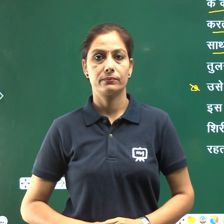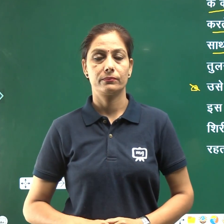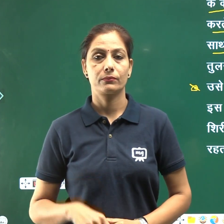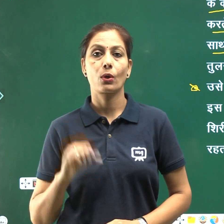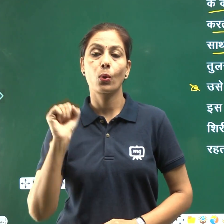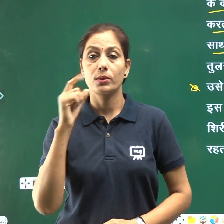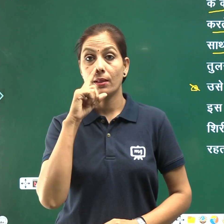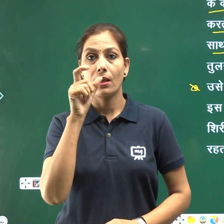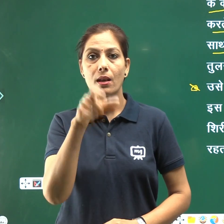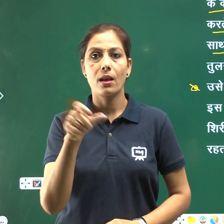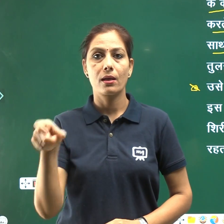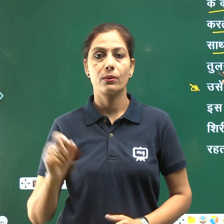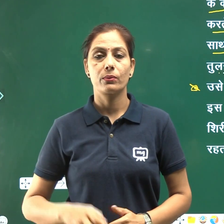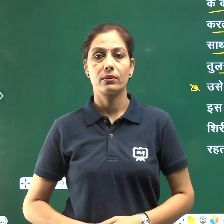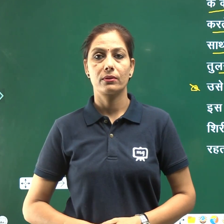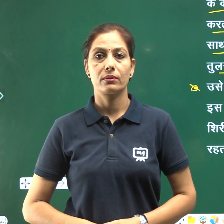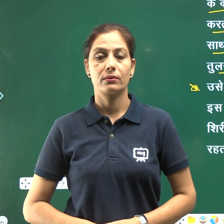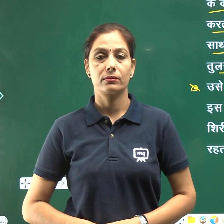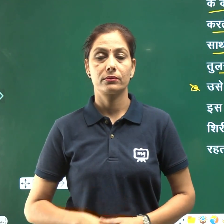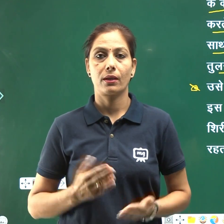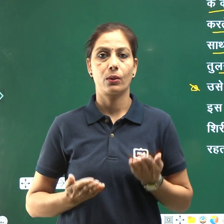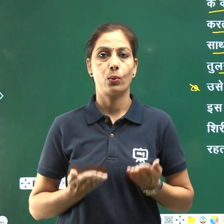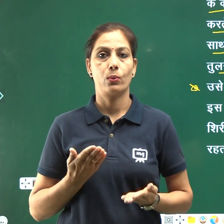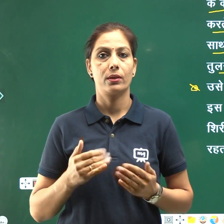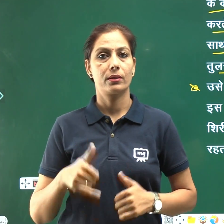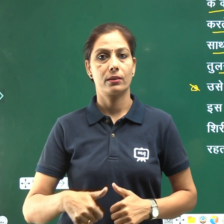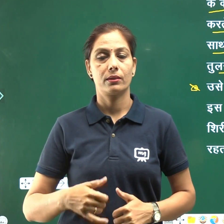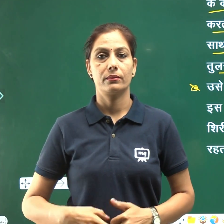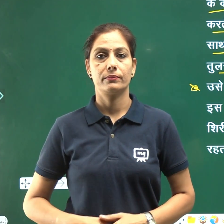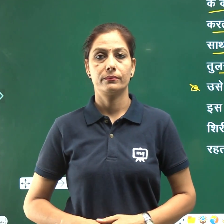उसकी नायिकाओं की तुलना की है।